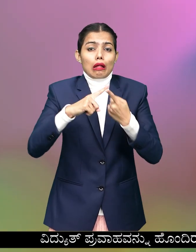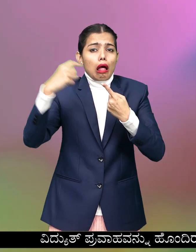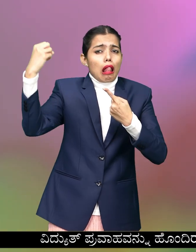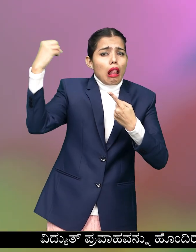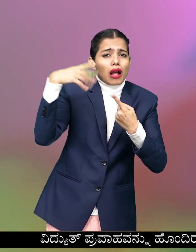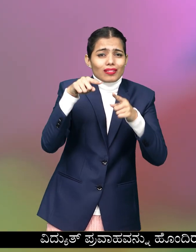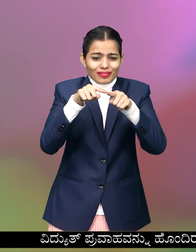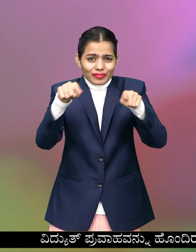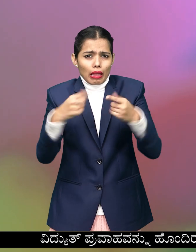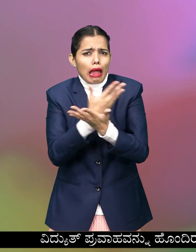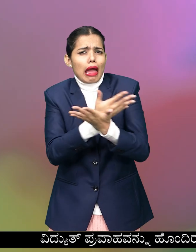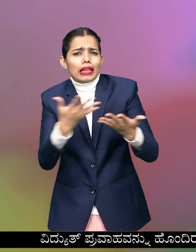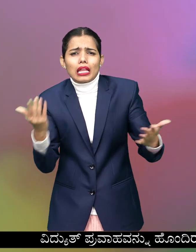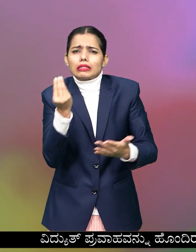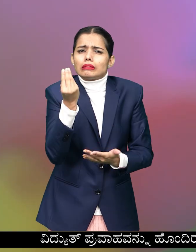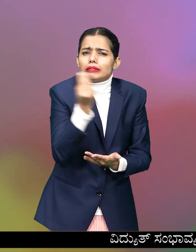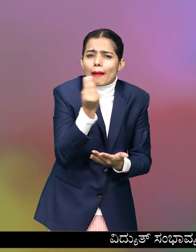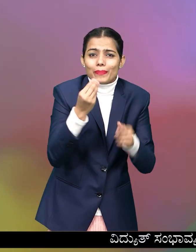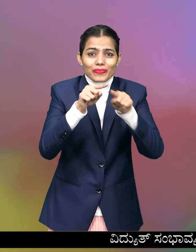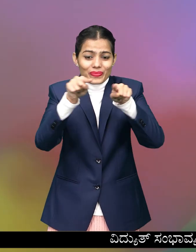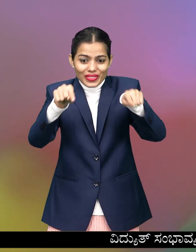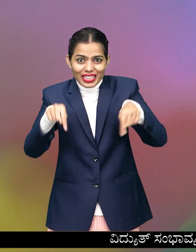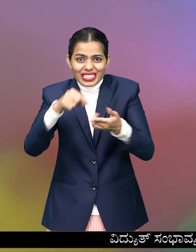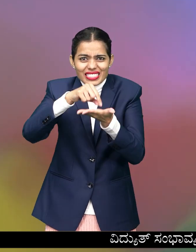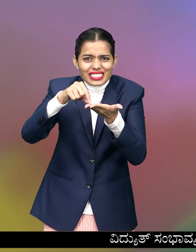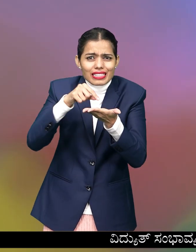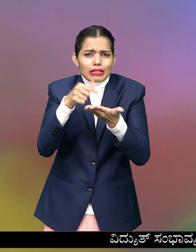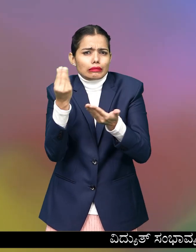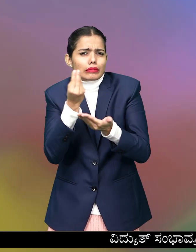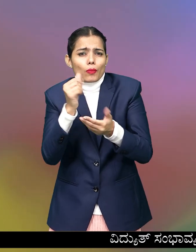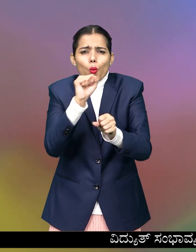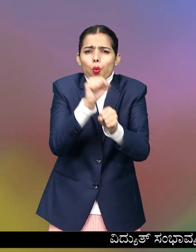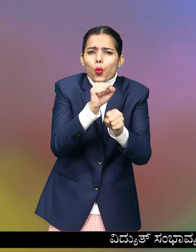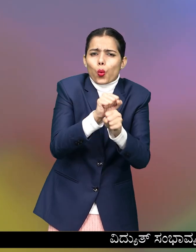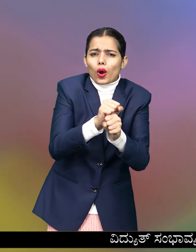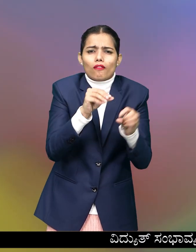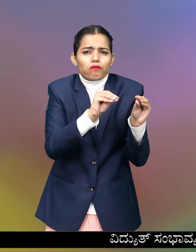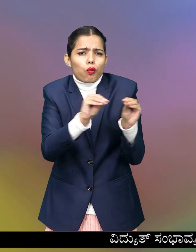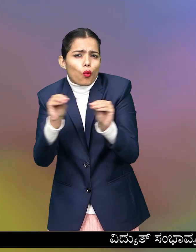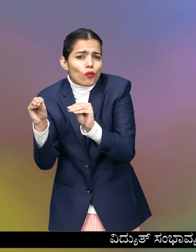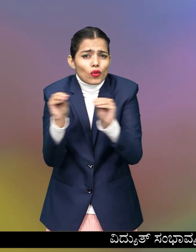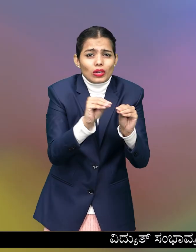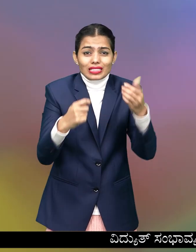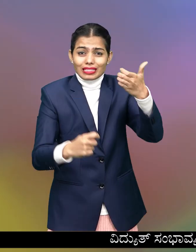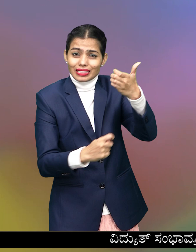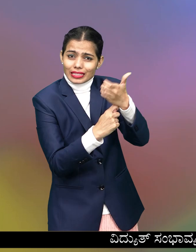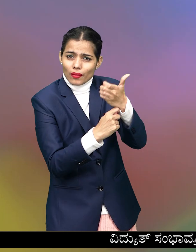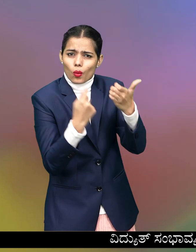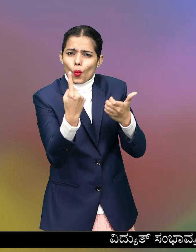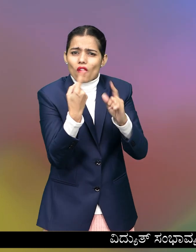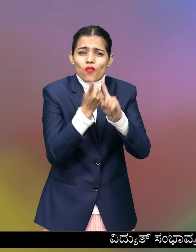ವಿದ್ಯುತ್ ಸರ್ಕ್ಯೂಟ್ನಲ್ಲಿ ಎರಡು ಬಿಂದುಗಳ ನಡುವಿನ ವಿದ್ಯುತ್ ಸಂಭಾವ್ಯ ವ್ಯತ್ಯಾಸವನ್ನು ನಾವು ವ್ಯಾಖ್ಯಾನಿಸುತ್ತೇವೆ.